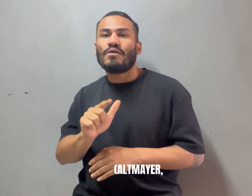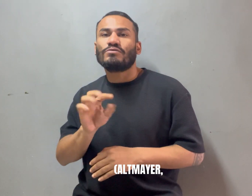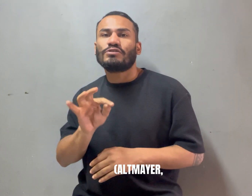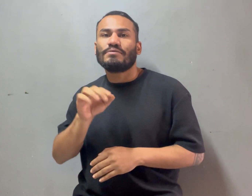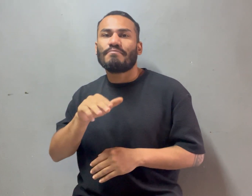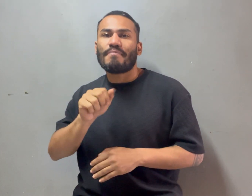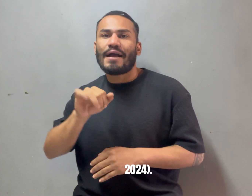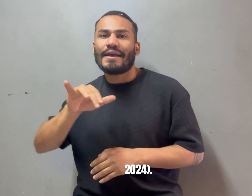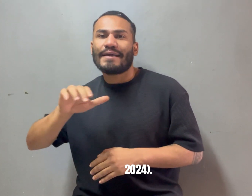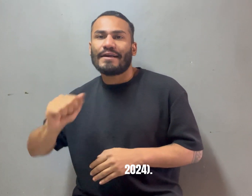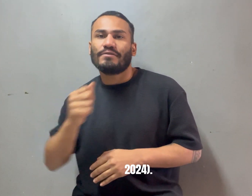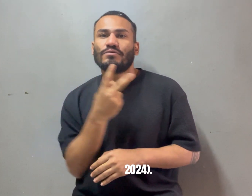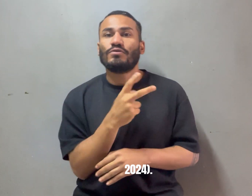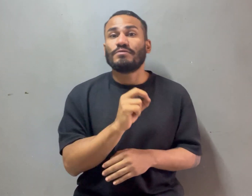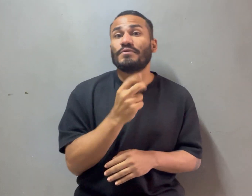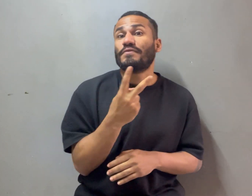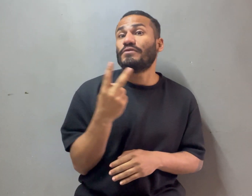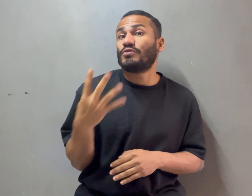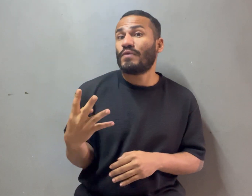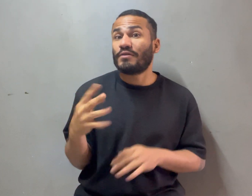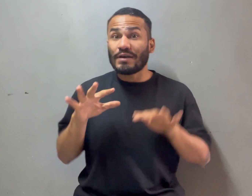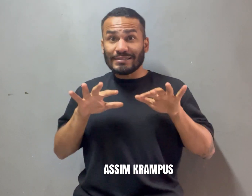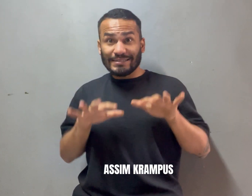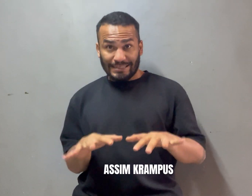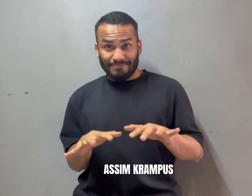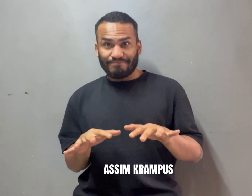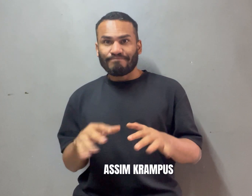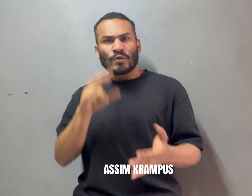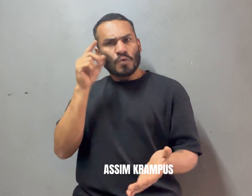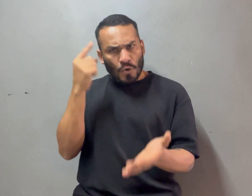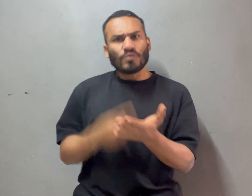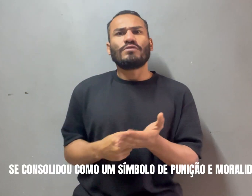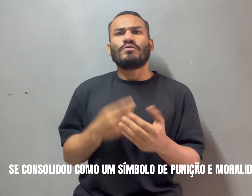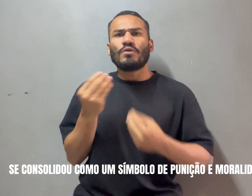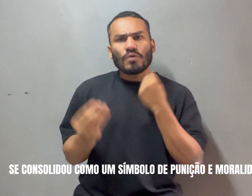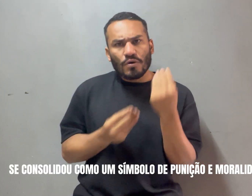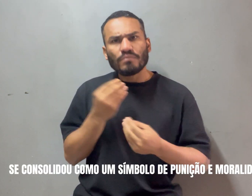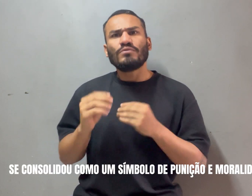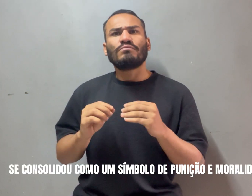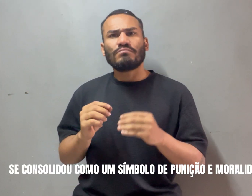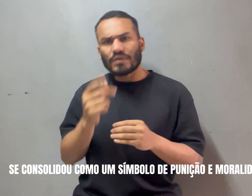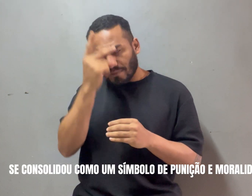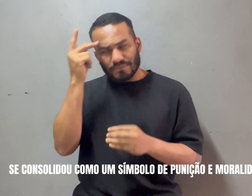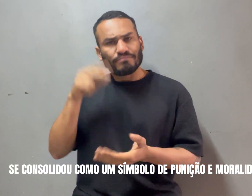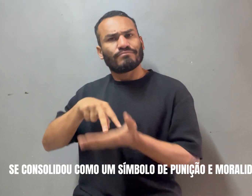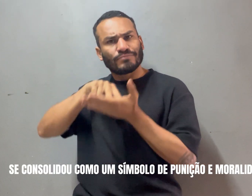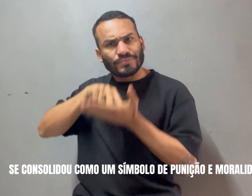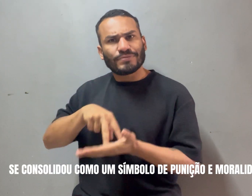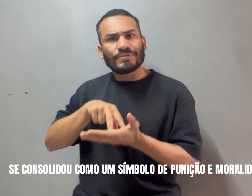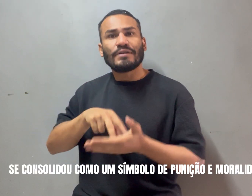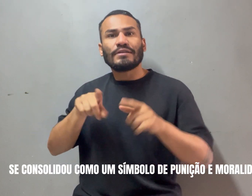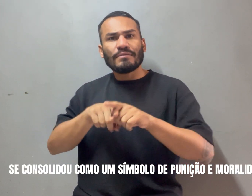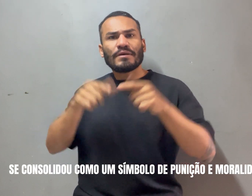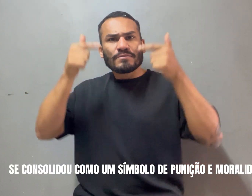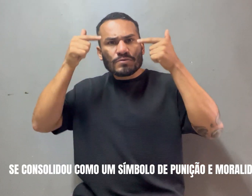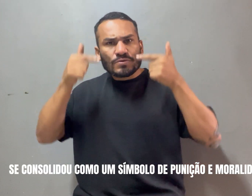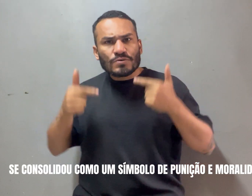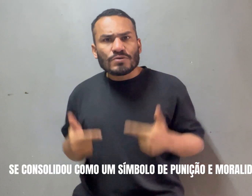Altmaier, 2024. Assim, Krampus se consolidou como um símbolo de punição e